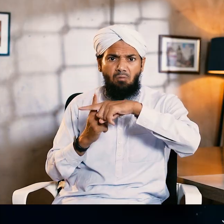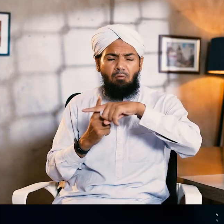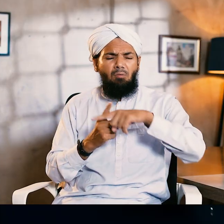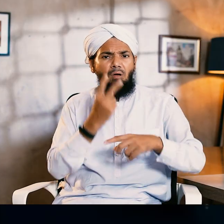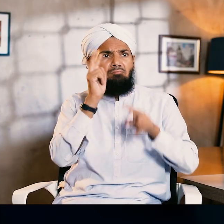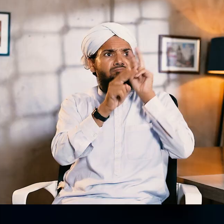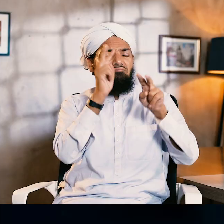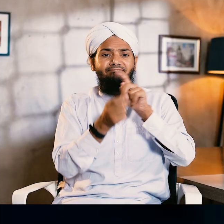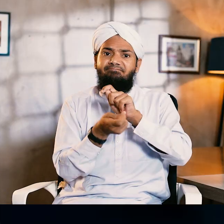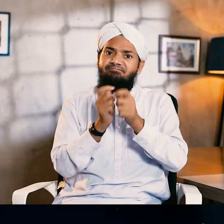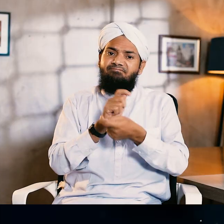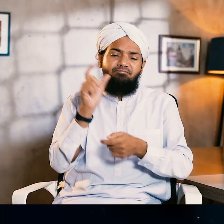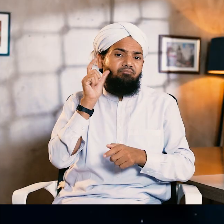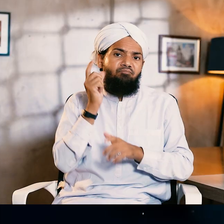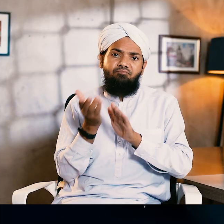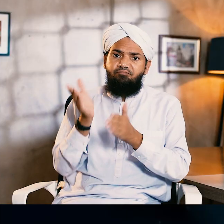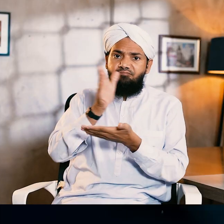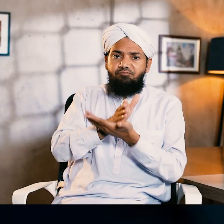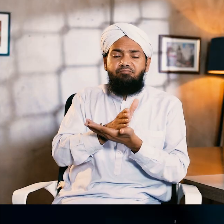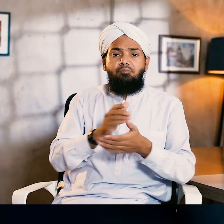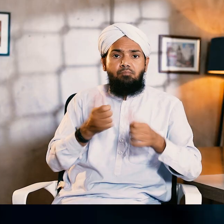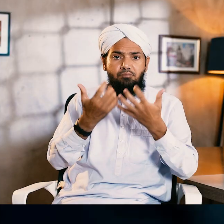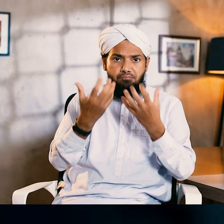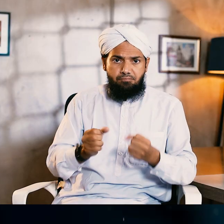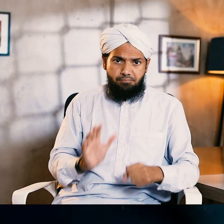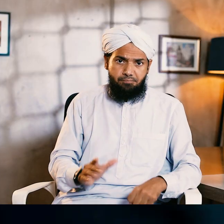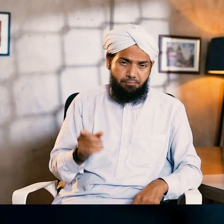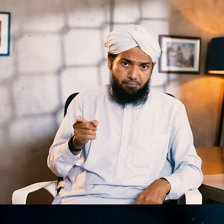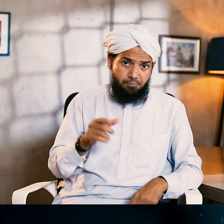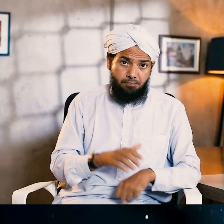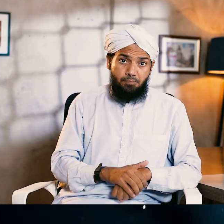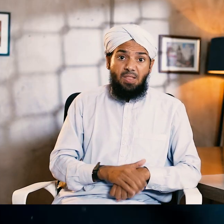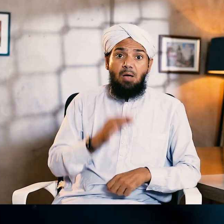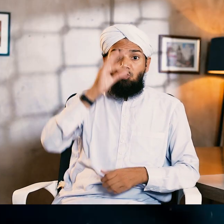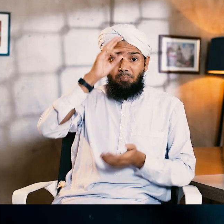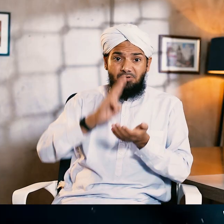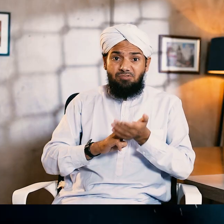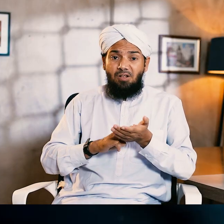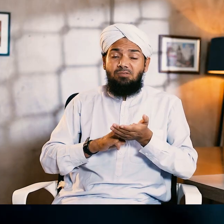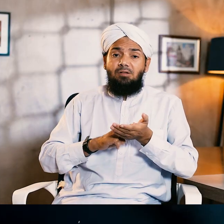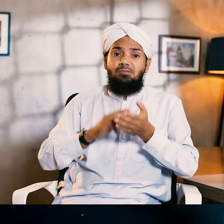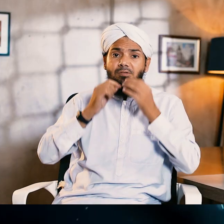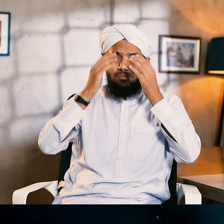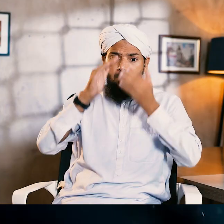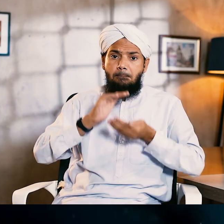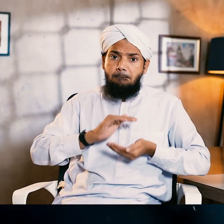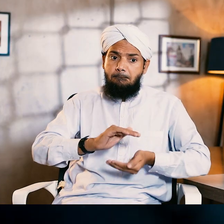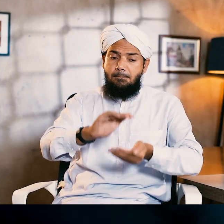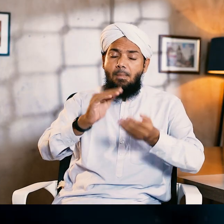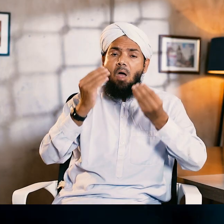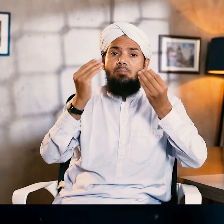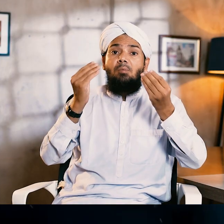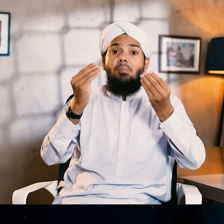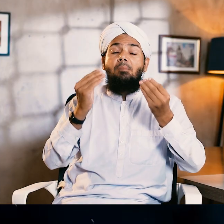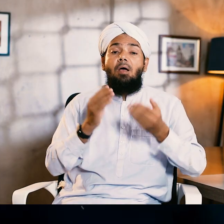گئے، ہمیں پتہ ہے اس کے واقعات ہیں، اس کے مسلمان ہوئے۔ یہ لوگ اپنے نبی کی برتھ ڈے پر اتنا یہ خوشی مناتے